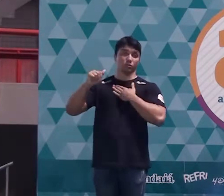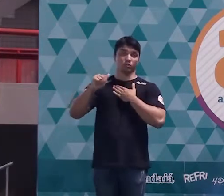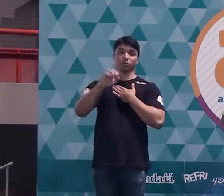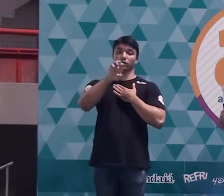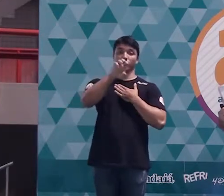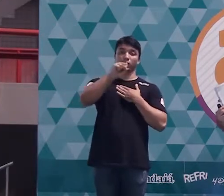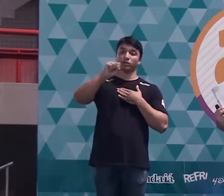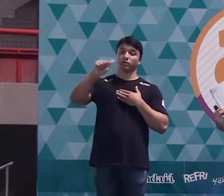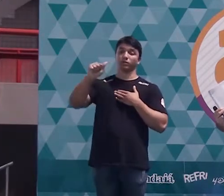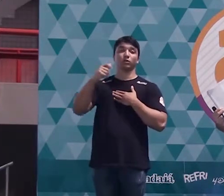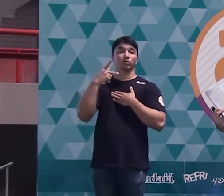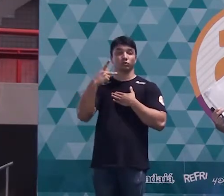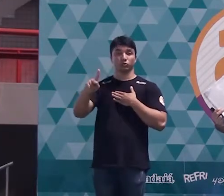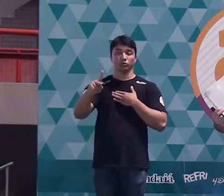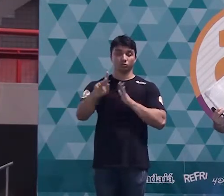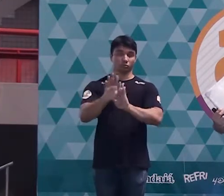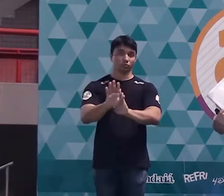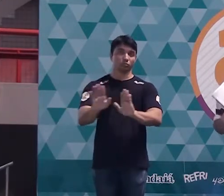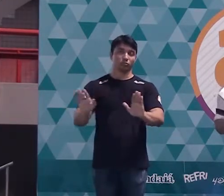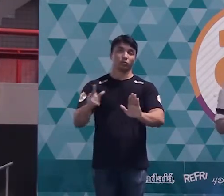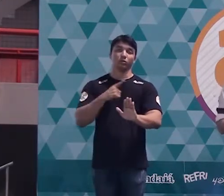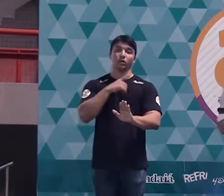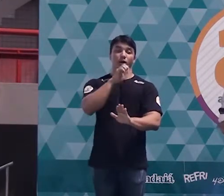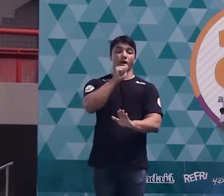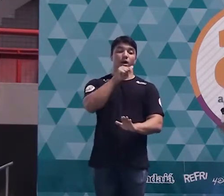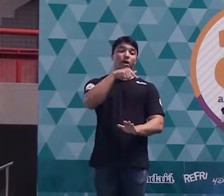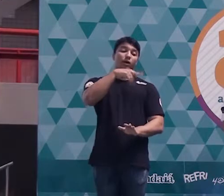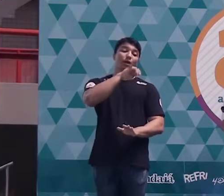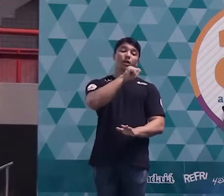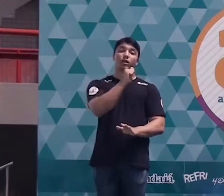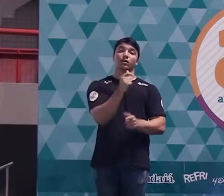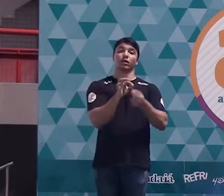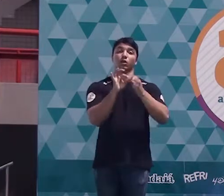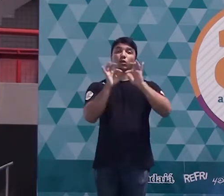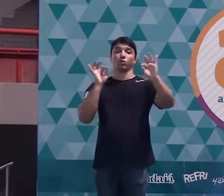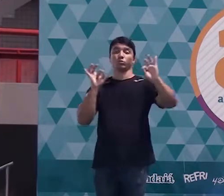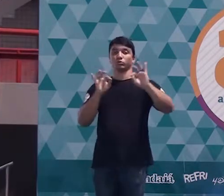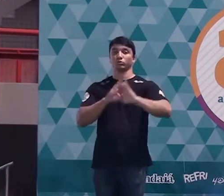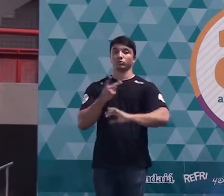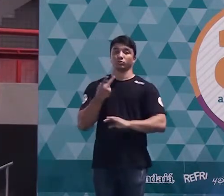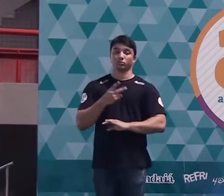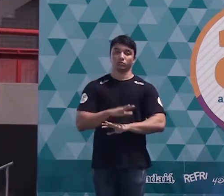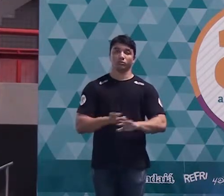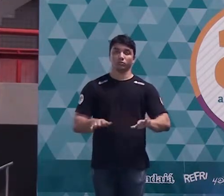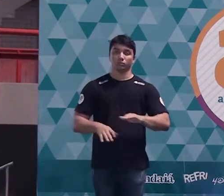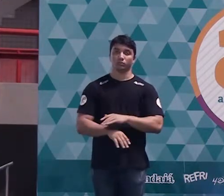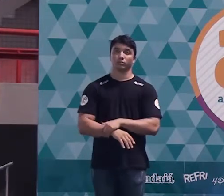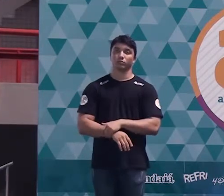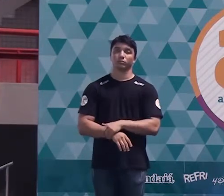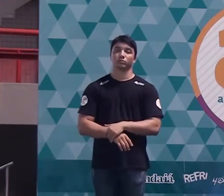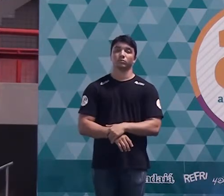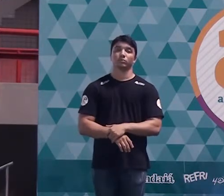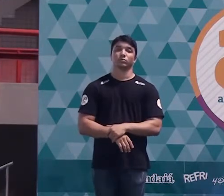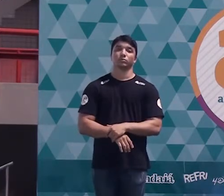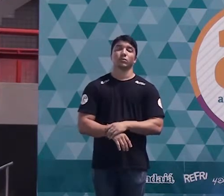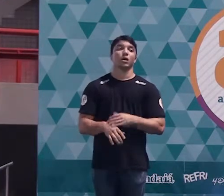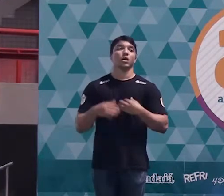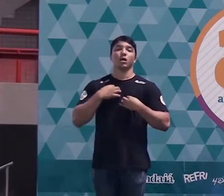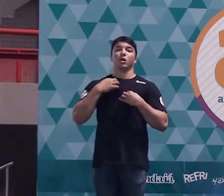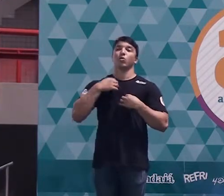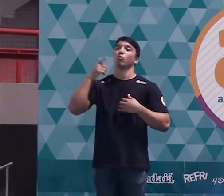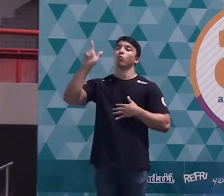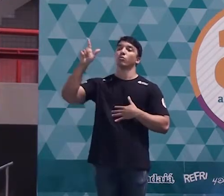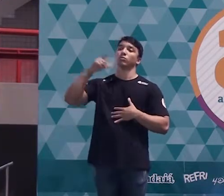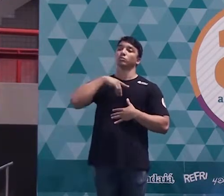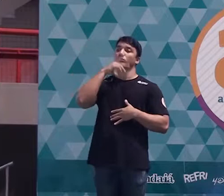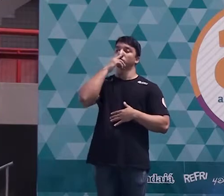essa está contigo, com você, e aquela está distante de nós dois. Tá certo? Aquela roupa que você